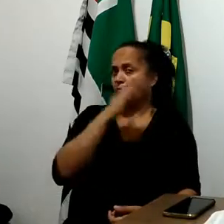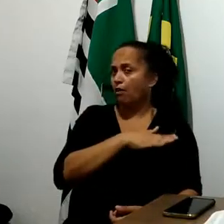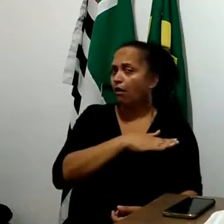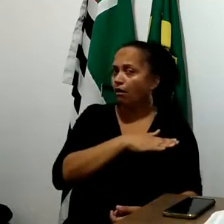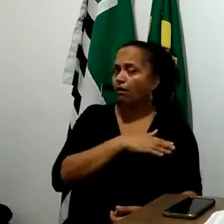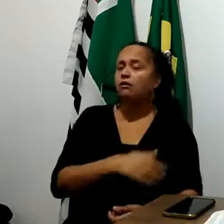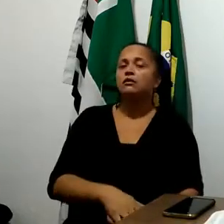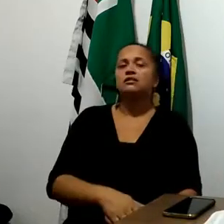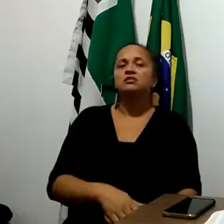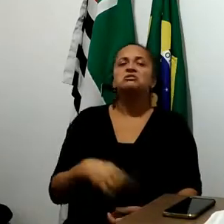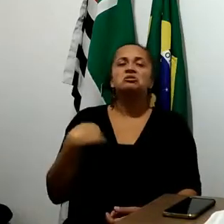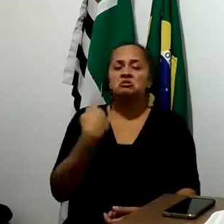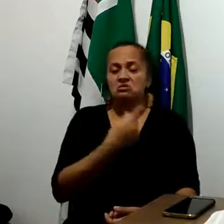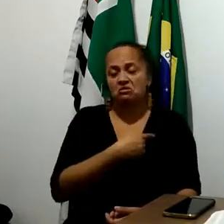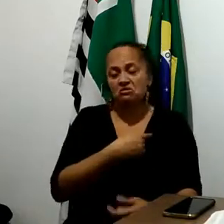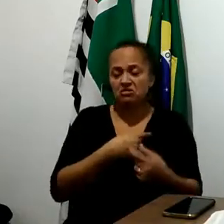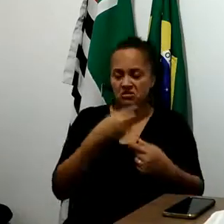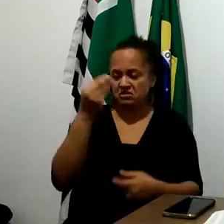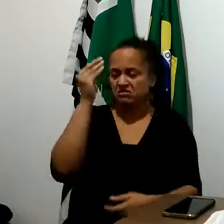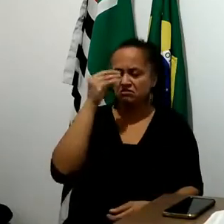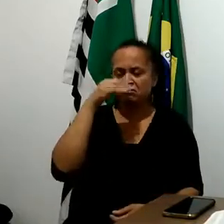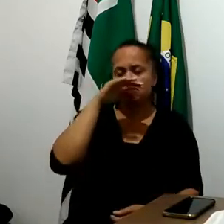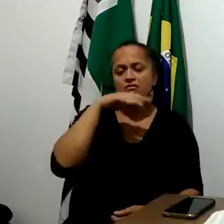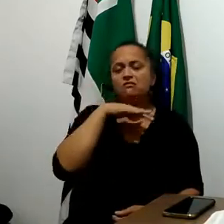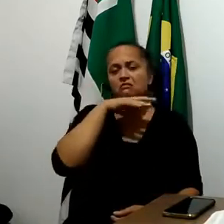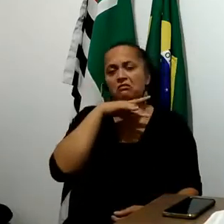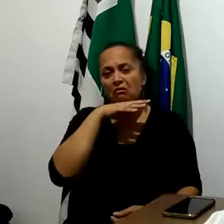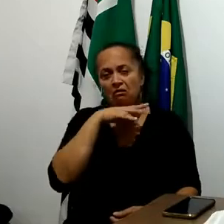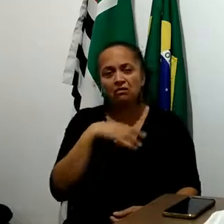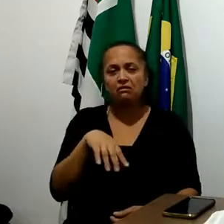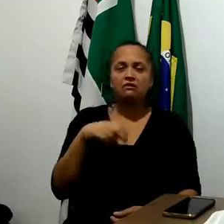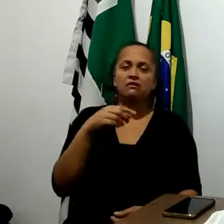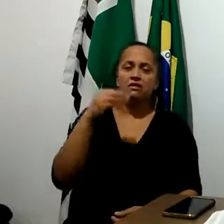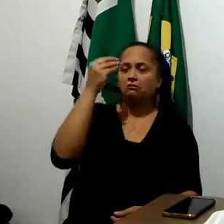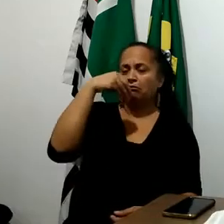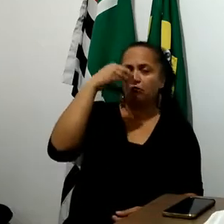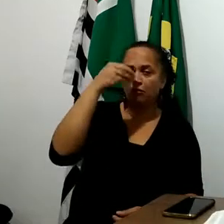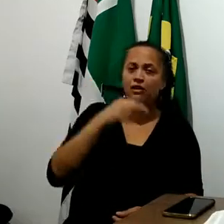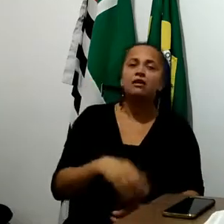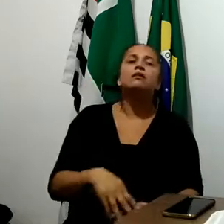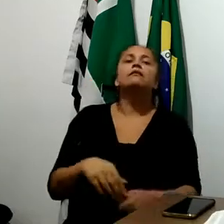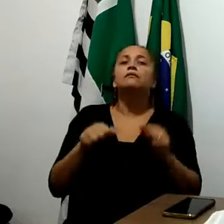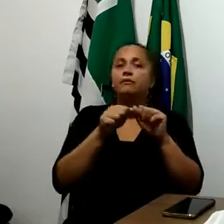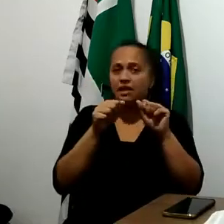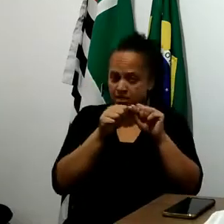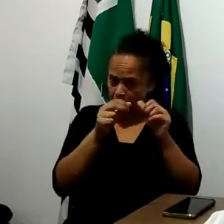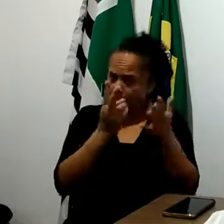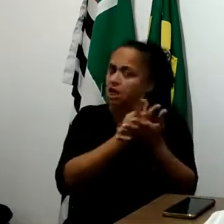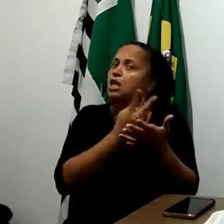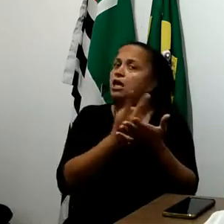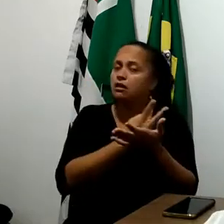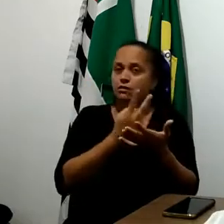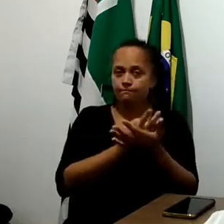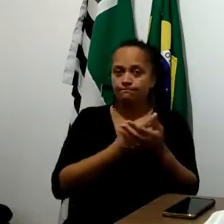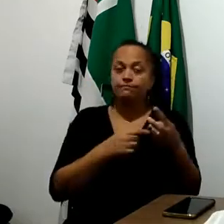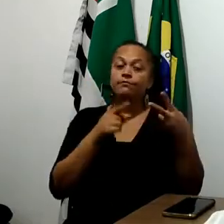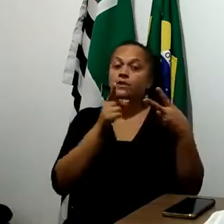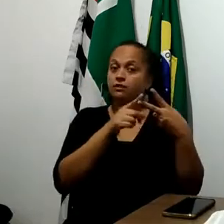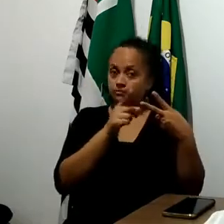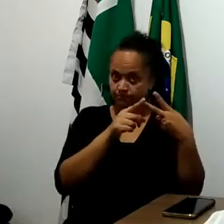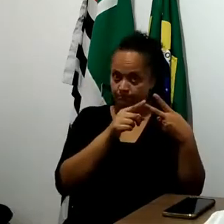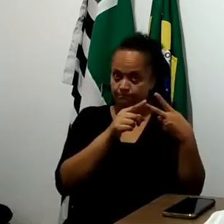a desanimar, levando a gente a tomar uma atitude errônea. E a outra área